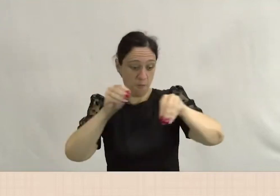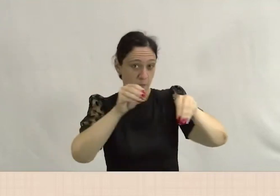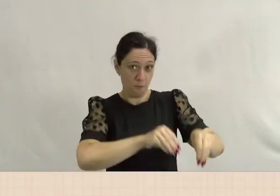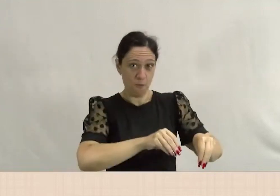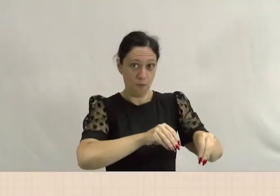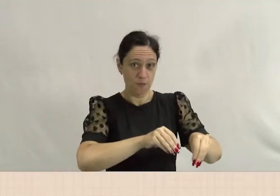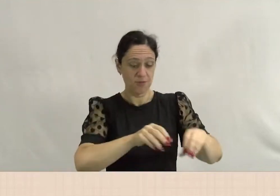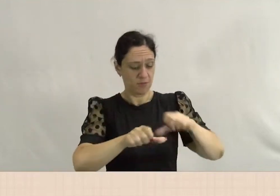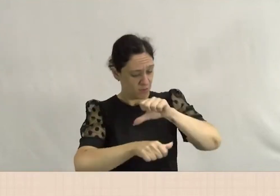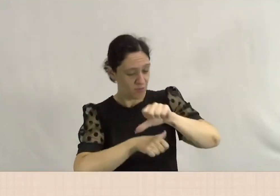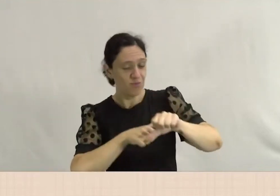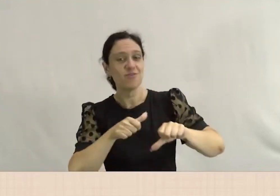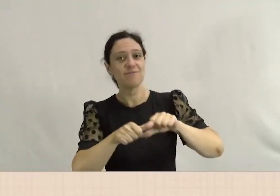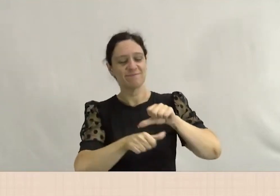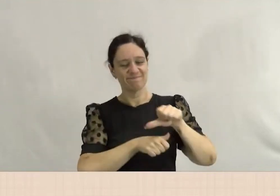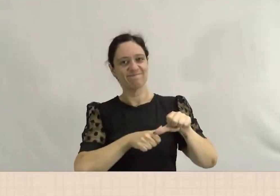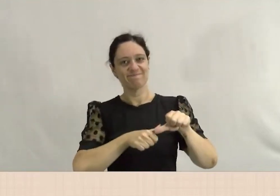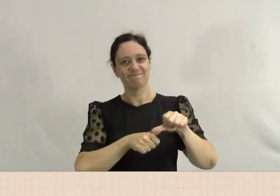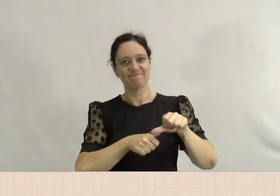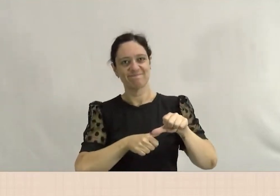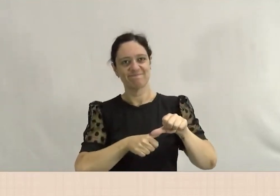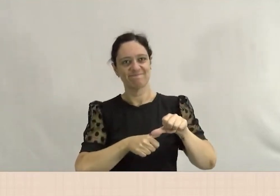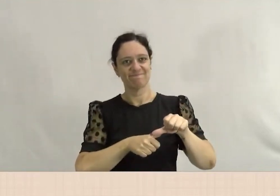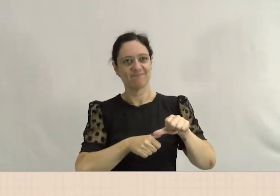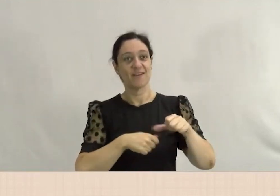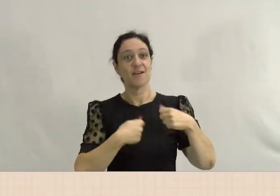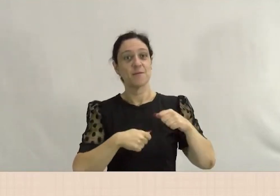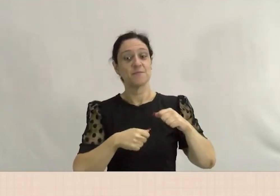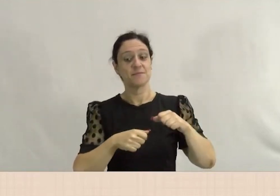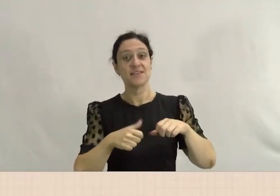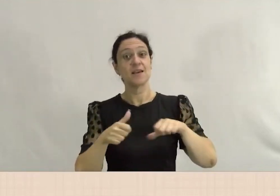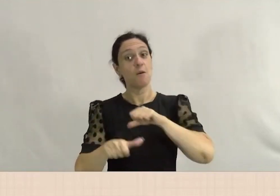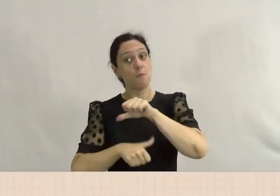Mude de endereço. Mude de reino.